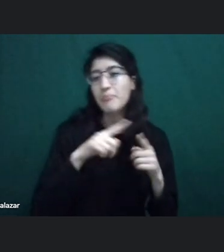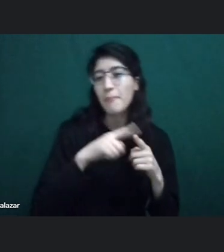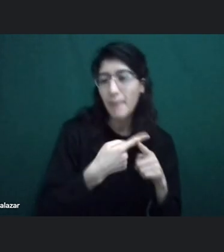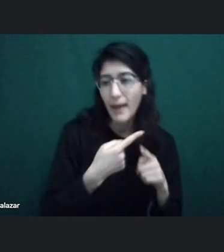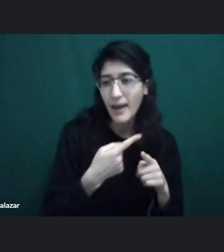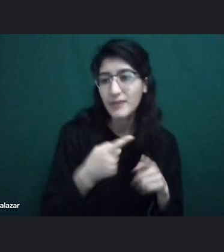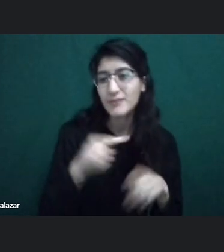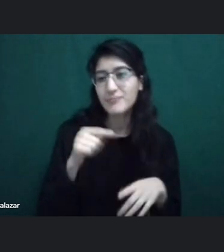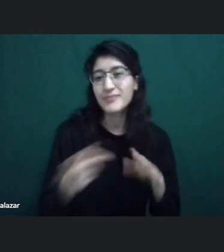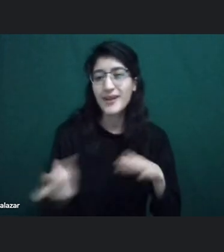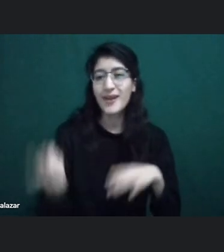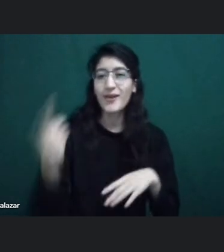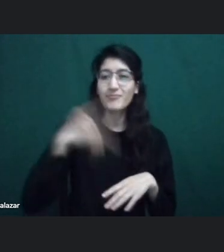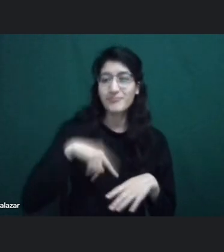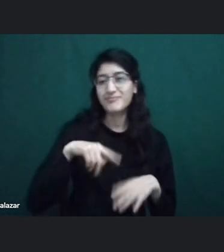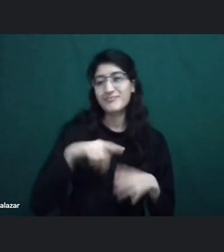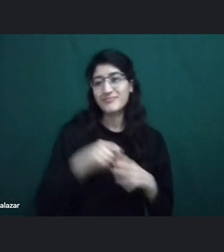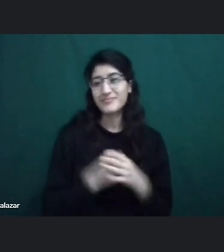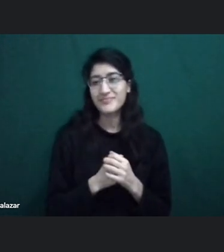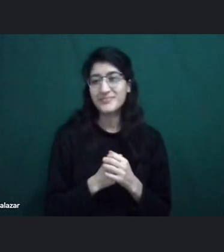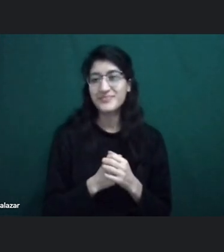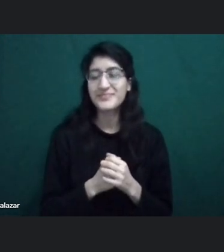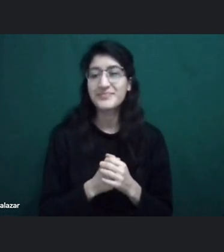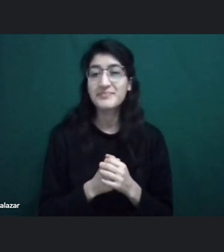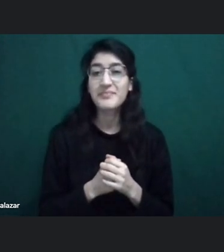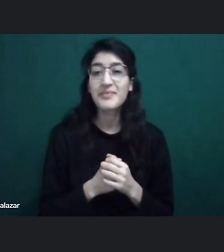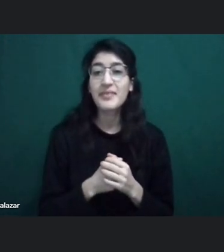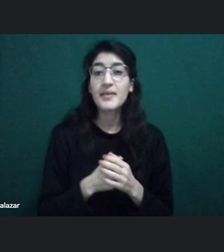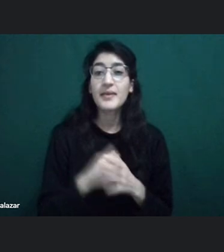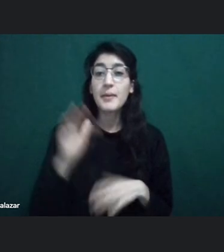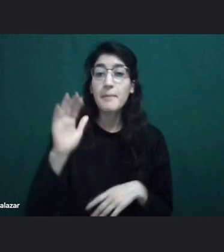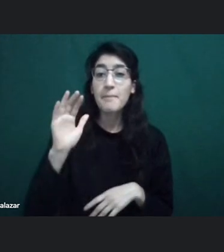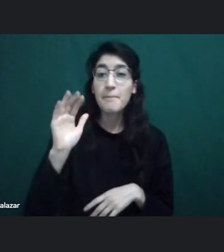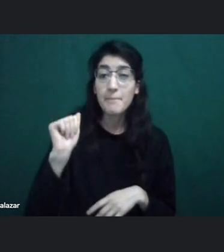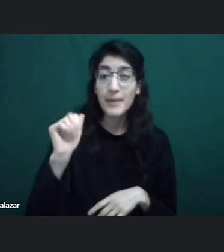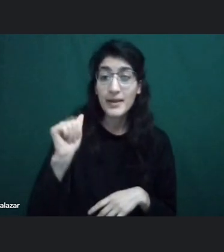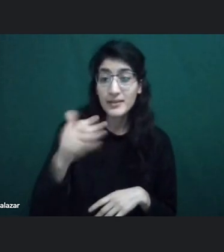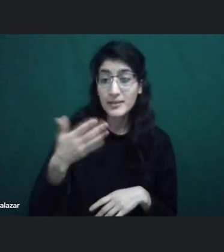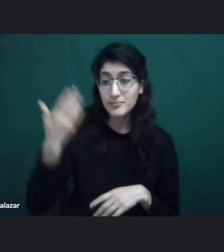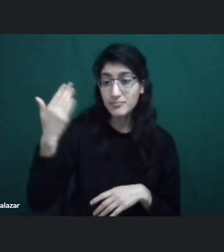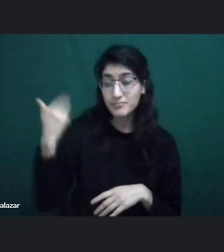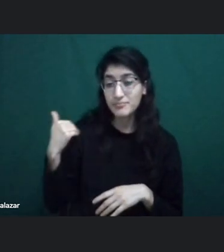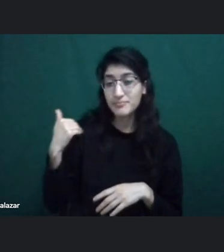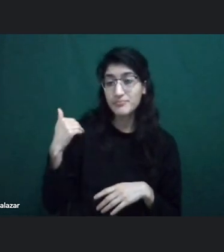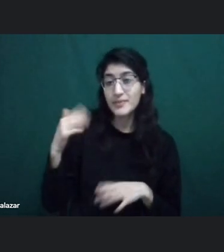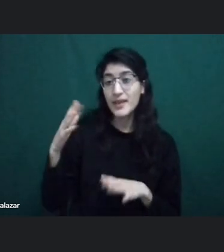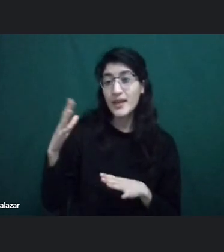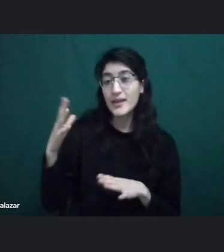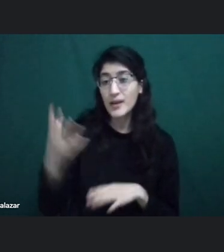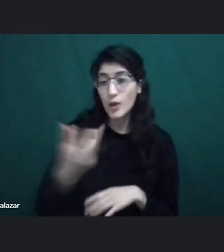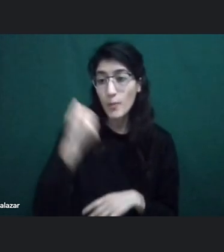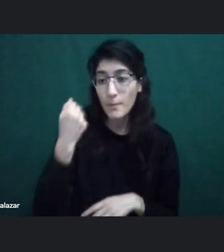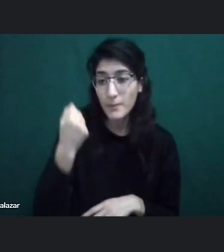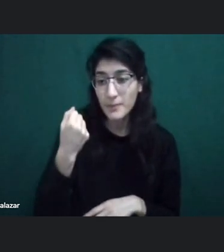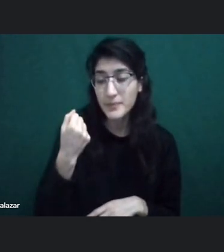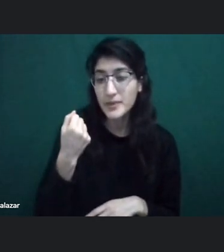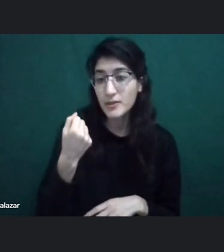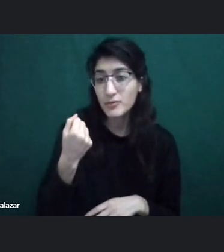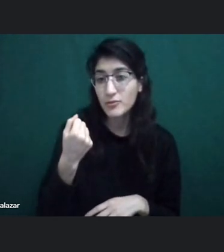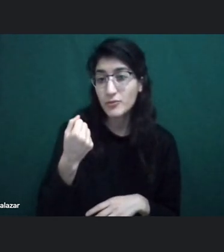El martes tomamos el recuperatorio y, bueno, como les había